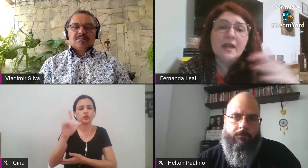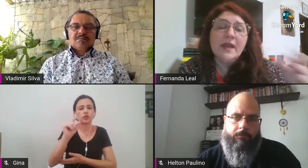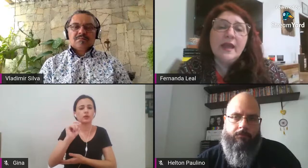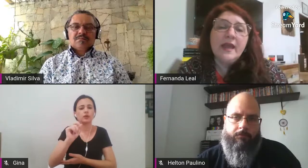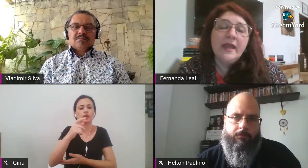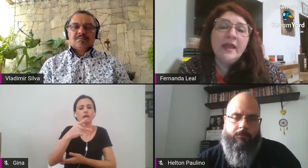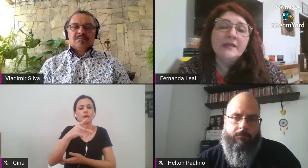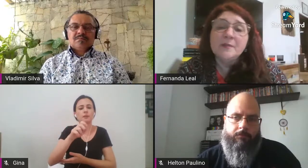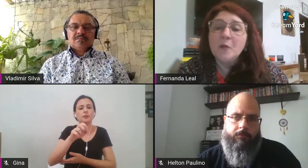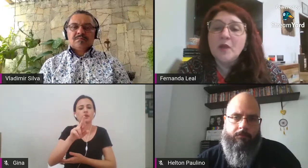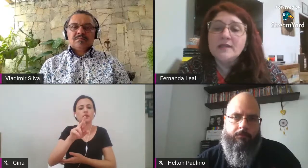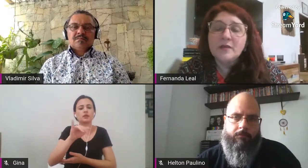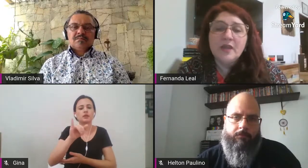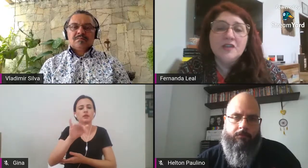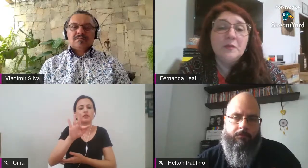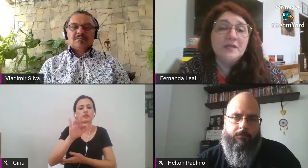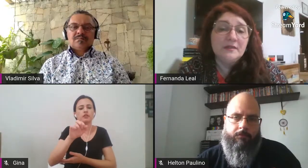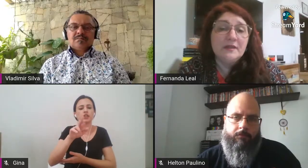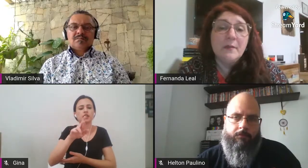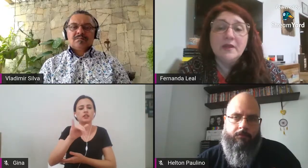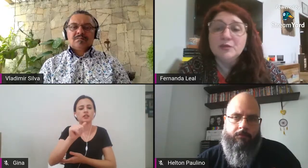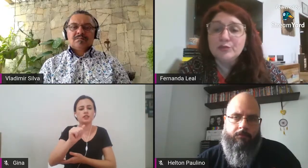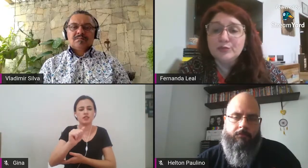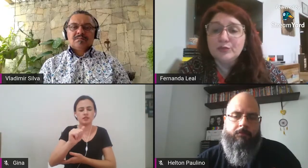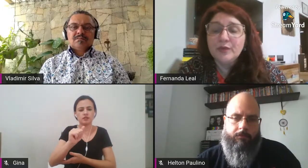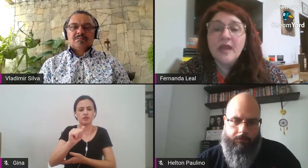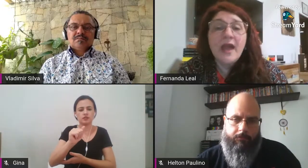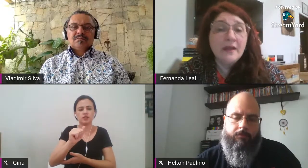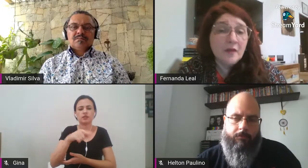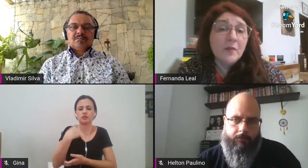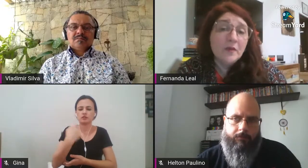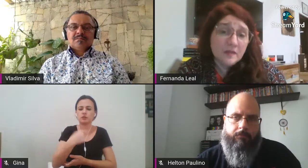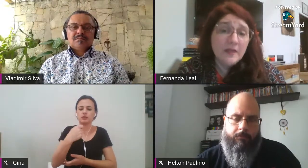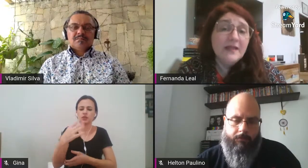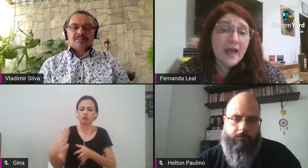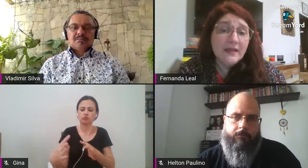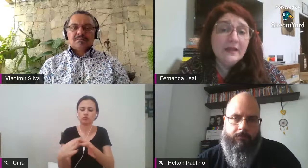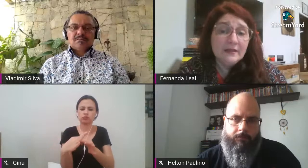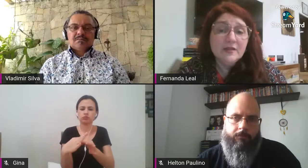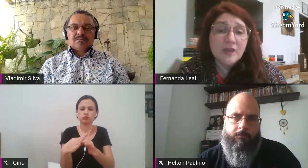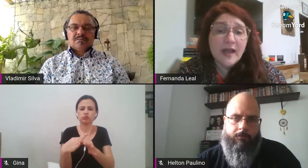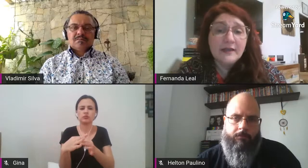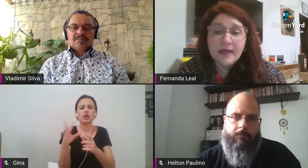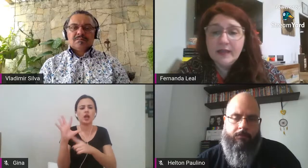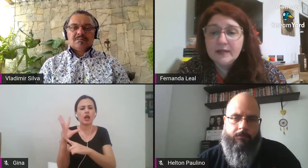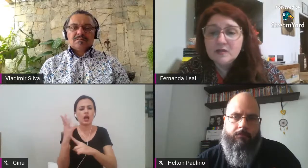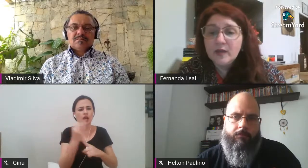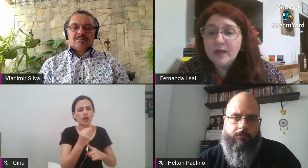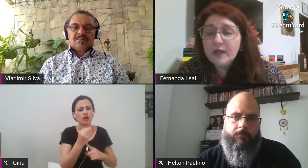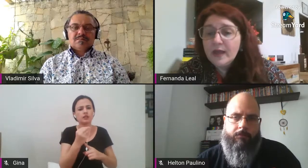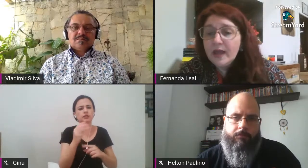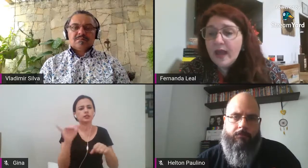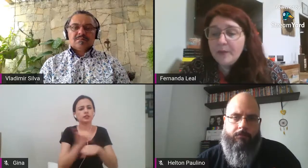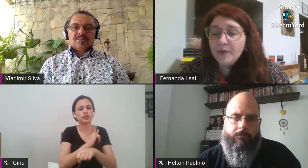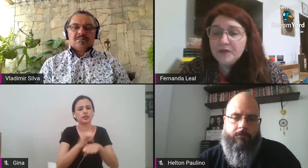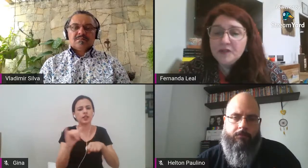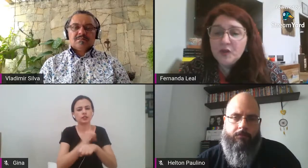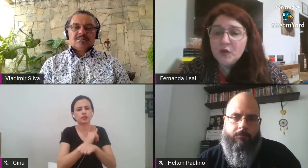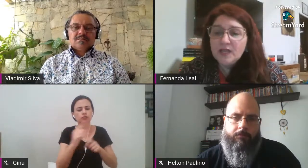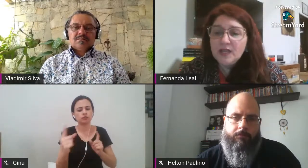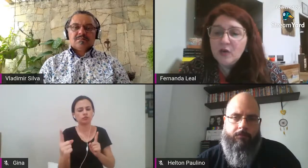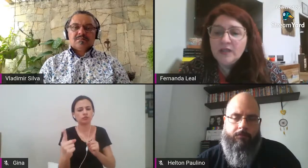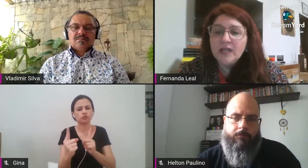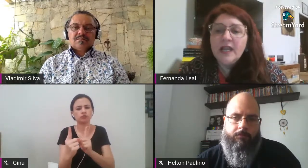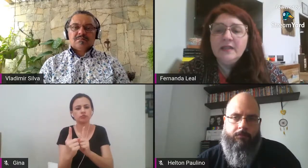lados essa população que a gente precisa estar mais junto. E a arte é uma possibilidade de chegar até eles, né? A